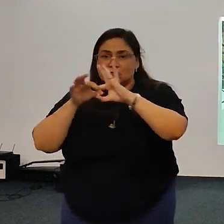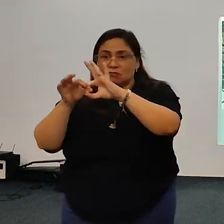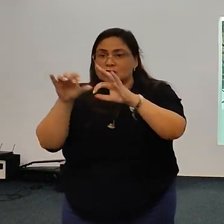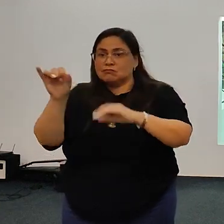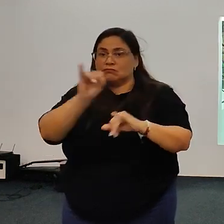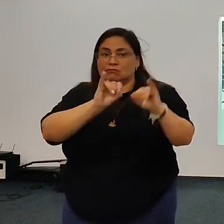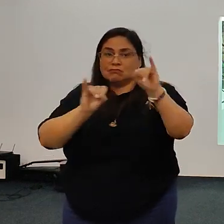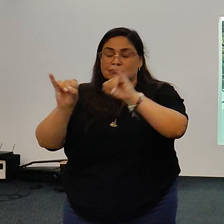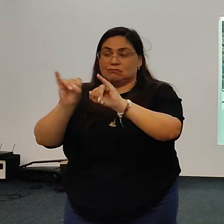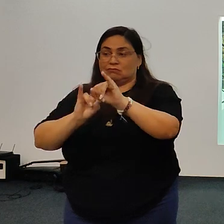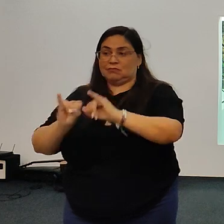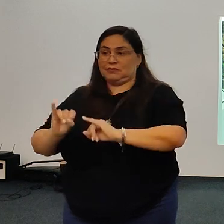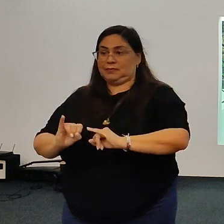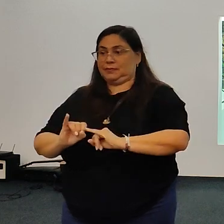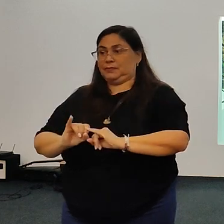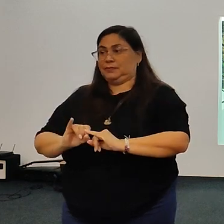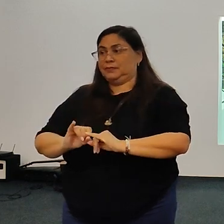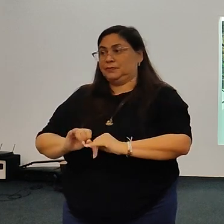irmãos.